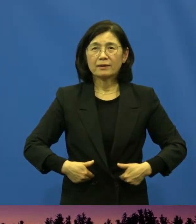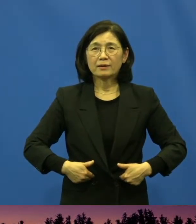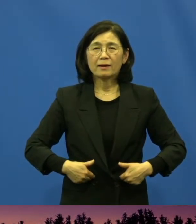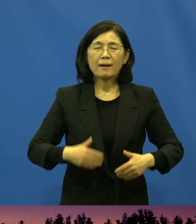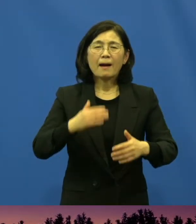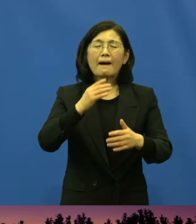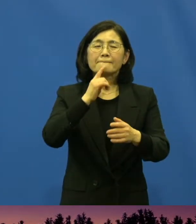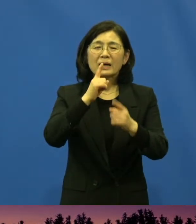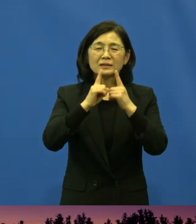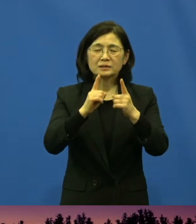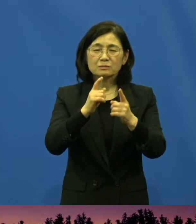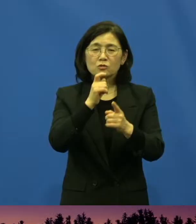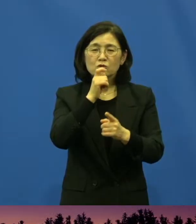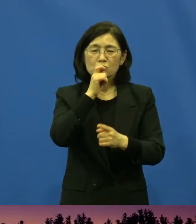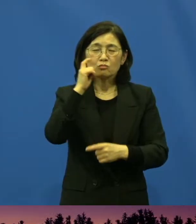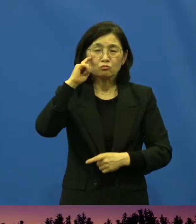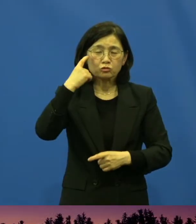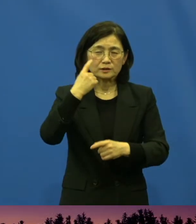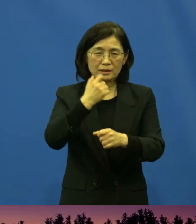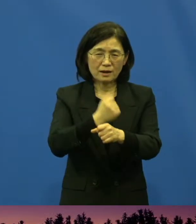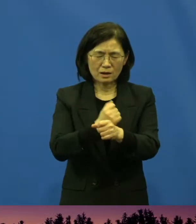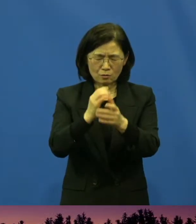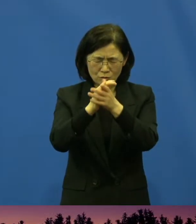순간 성령의 도우심을 의지하고.